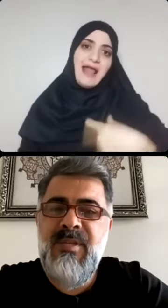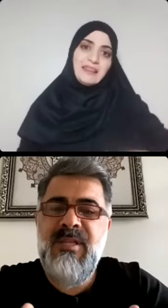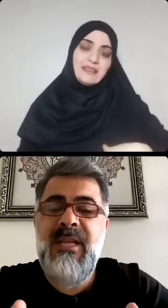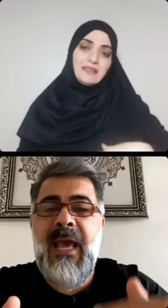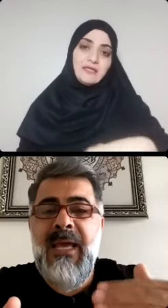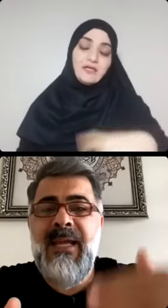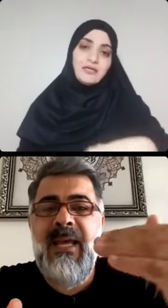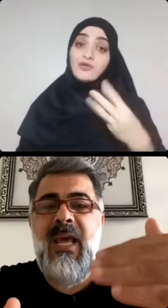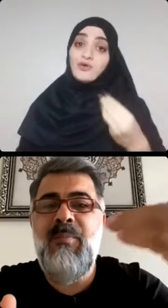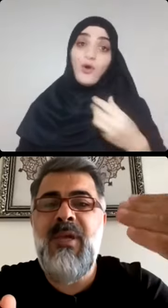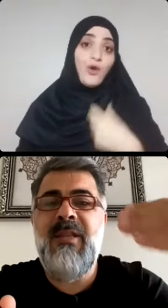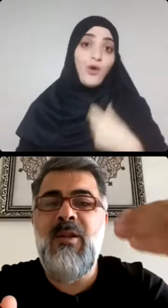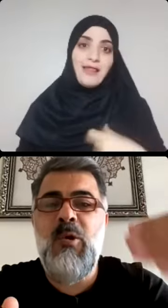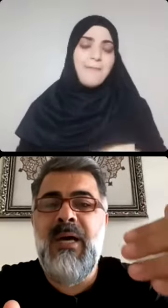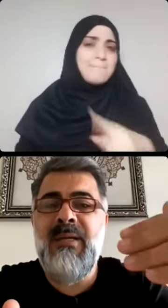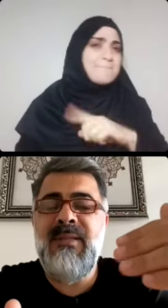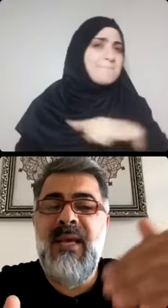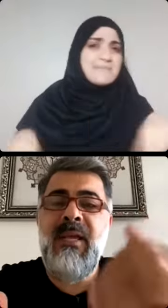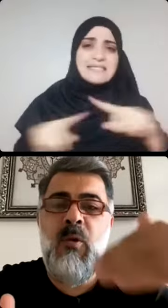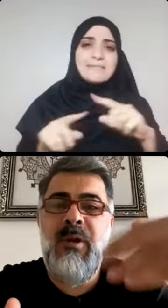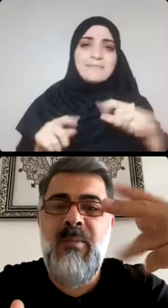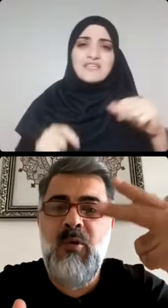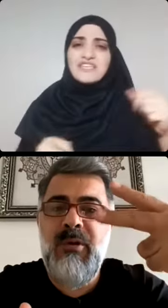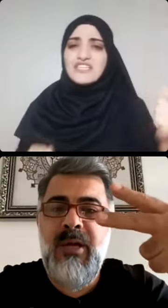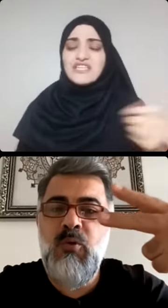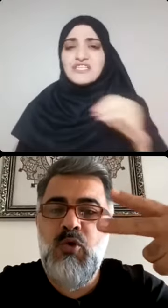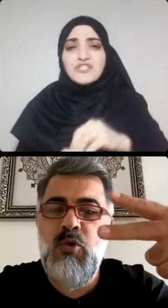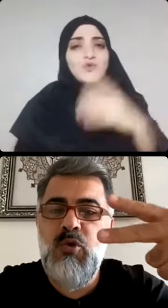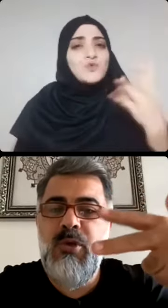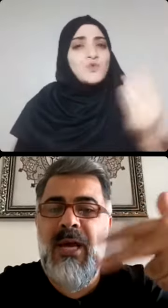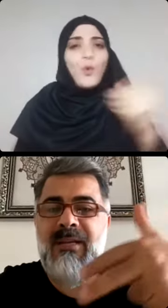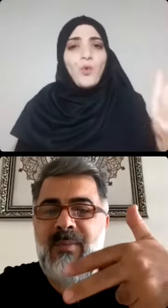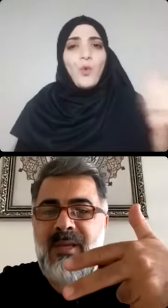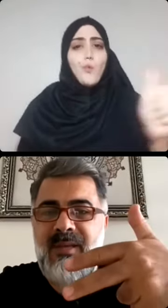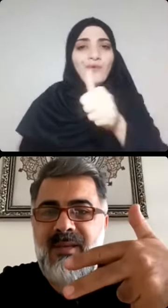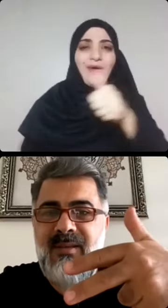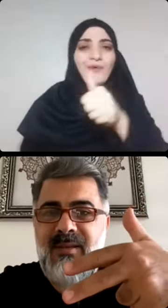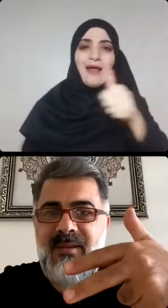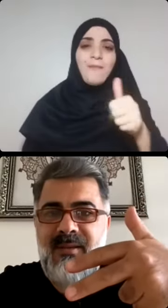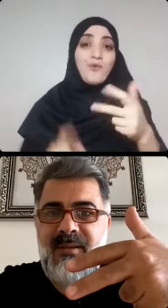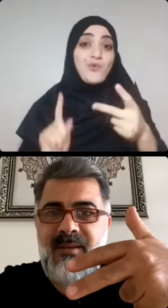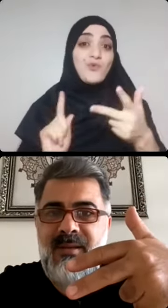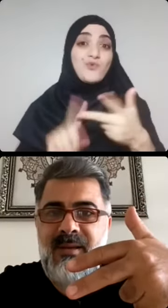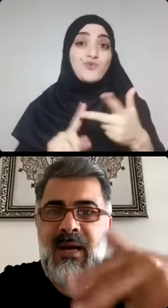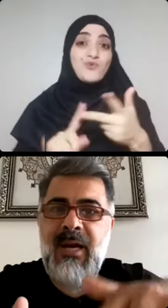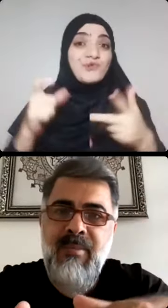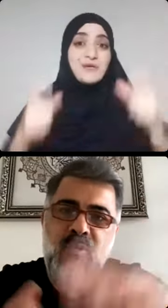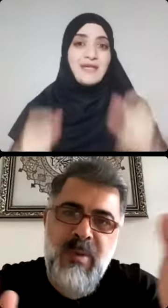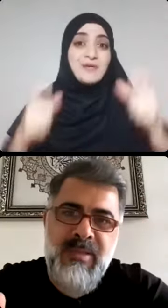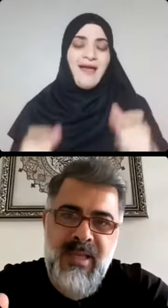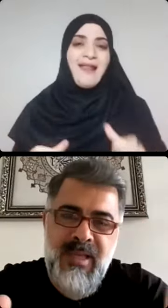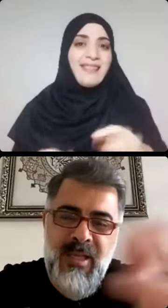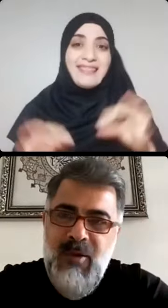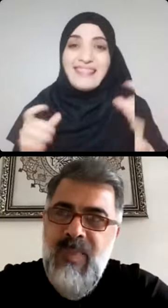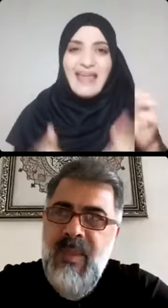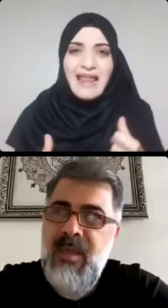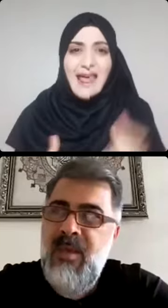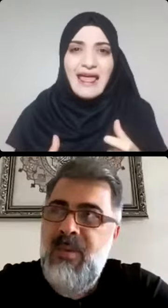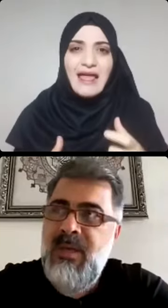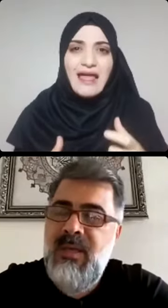Bizim için en ehemmiyetli olan, en önemli olan üçüncü yer demek. Harem bu manaya